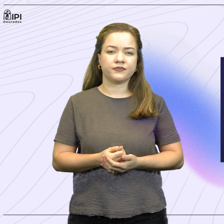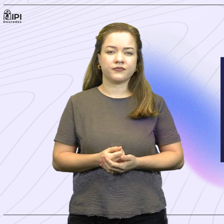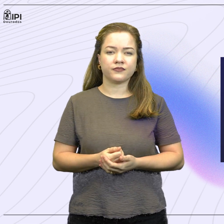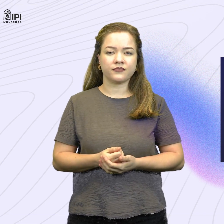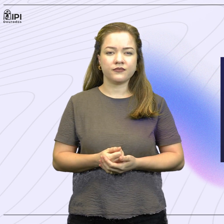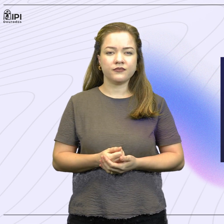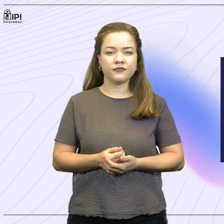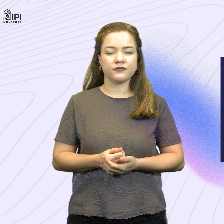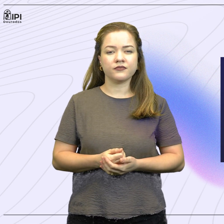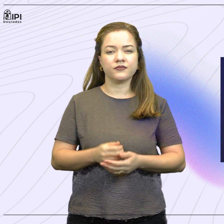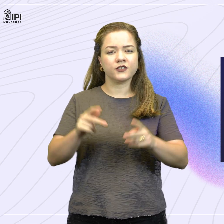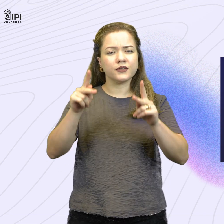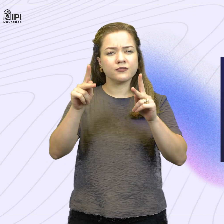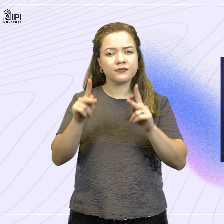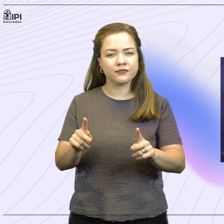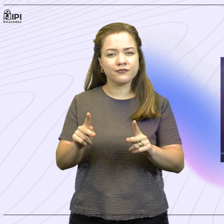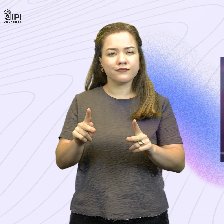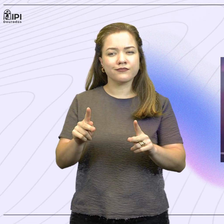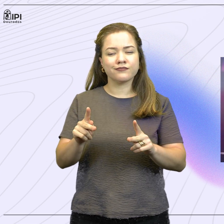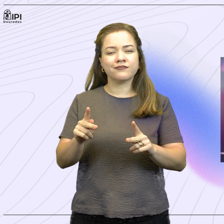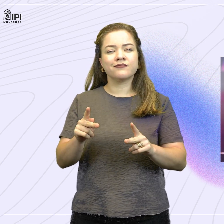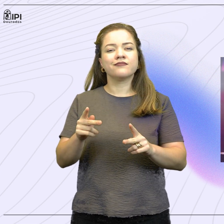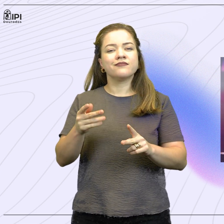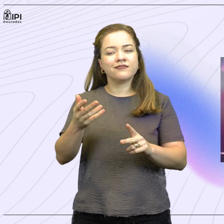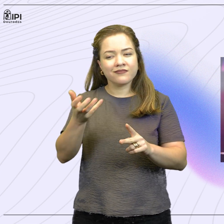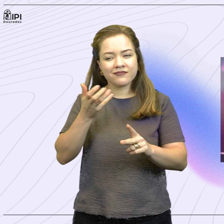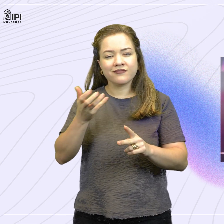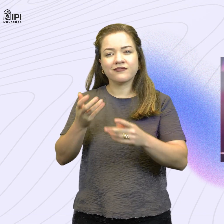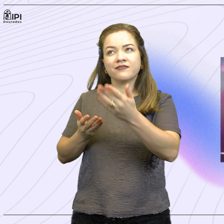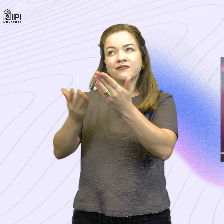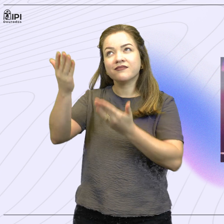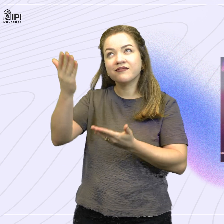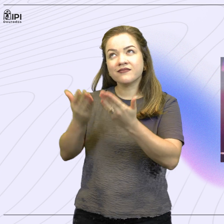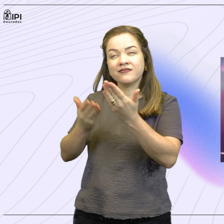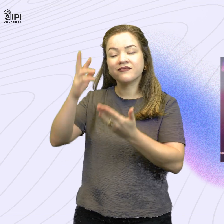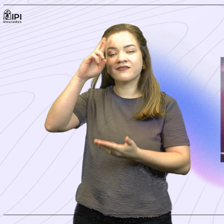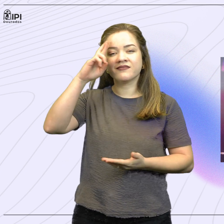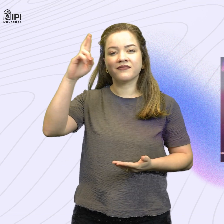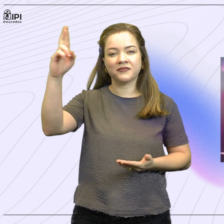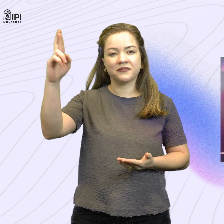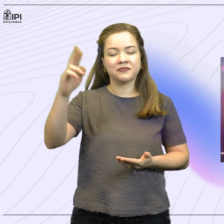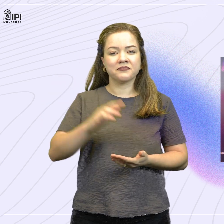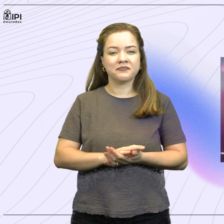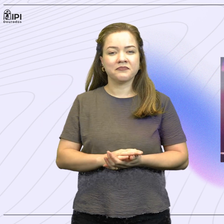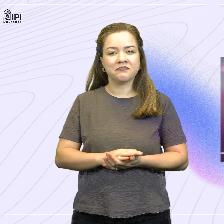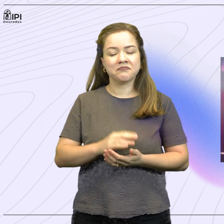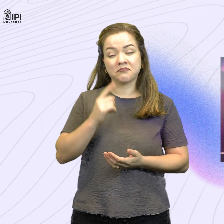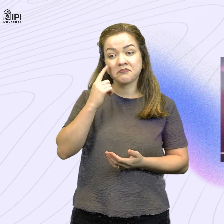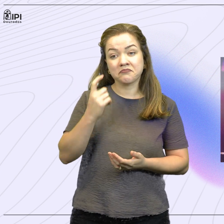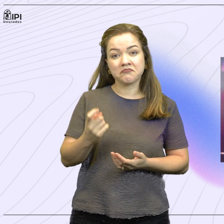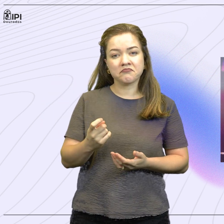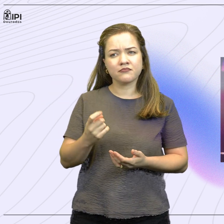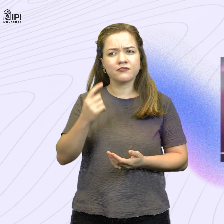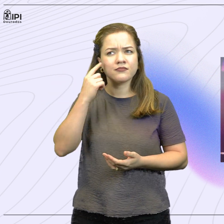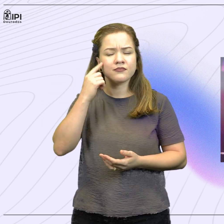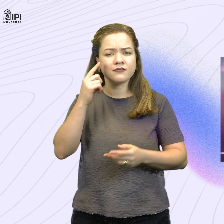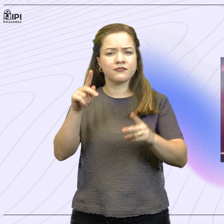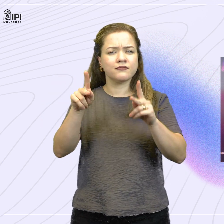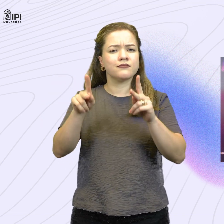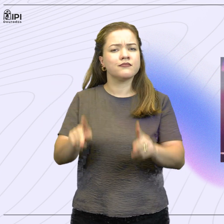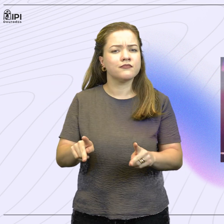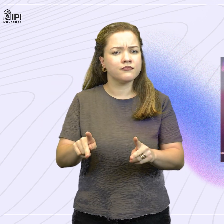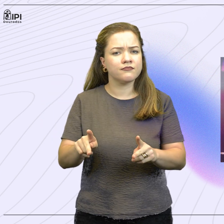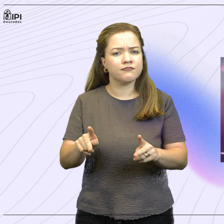É um povo que busca servir ao Senhor. E é interessante quando nós pensamos sobre povo, né?